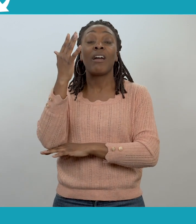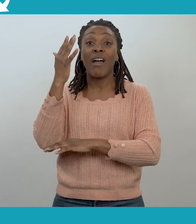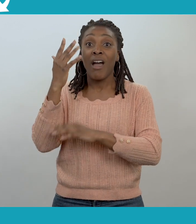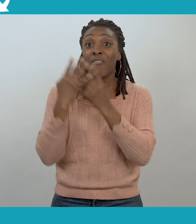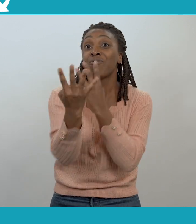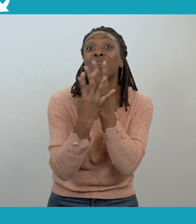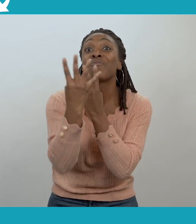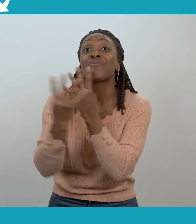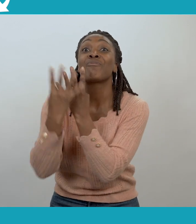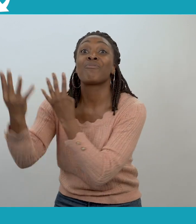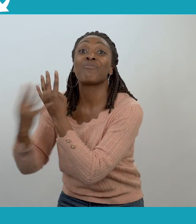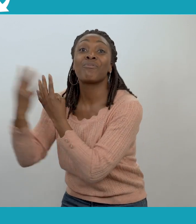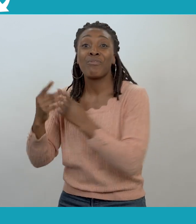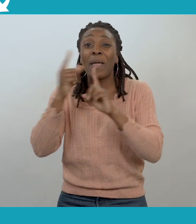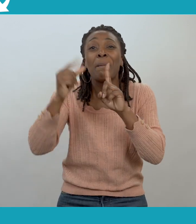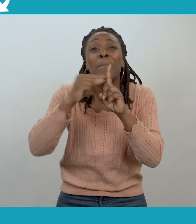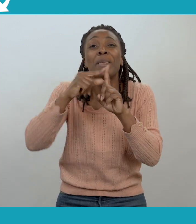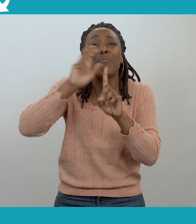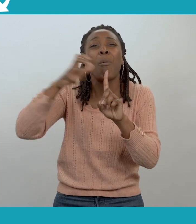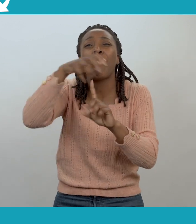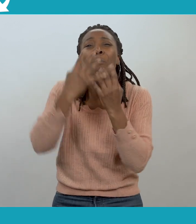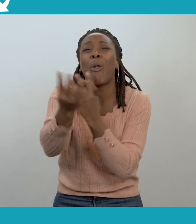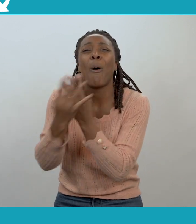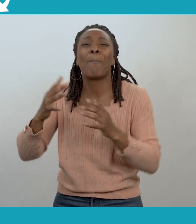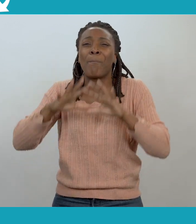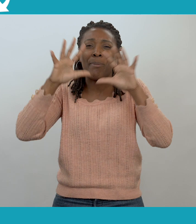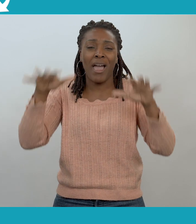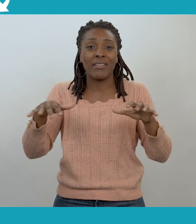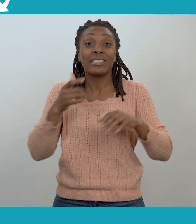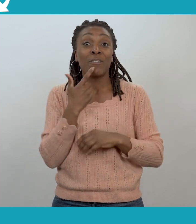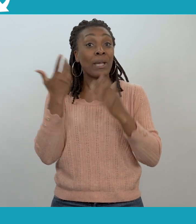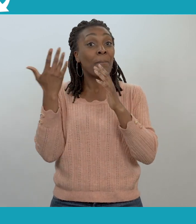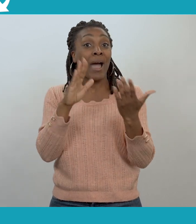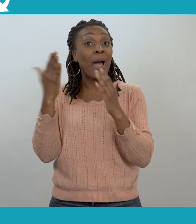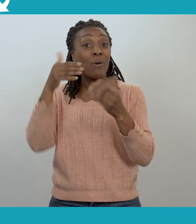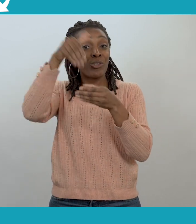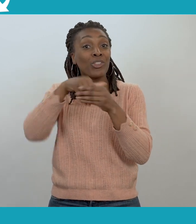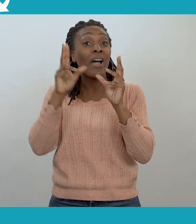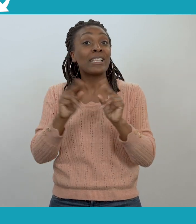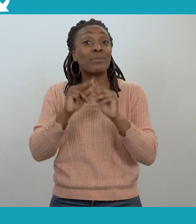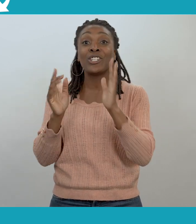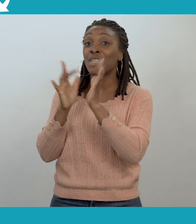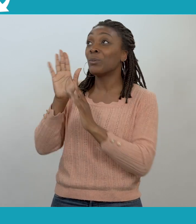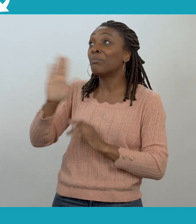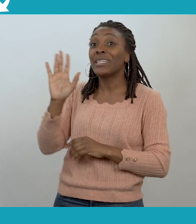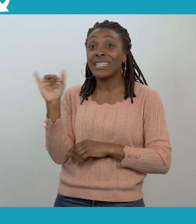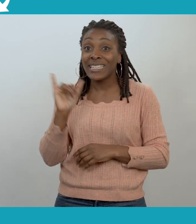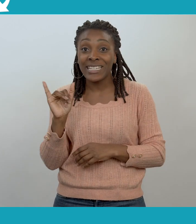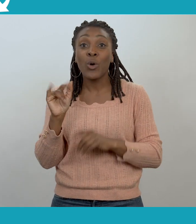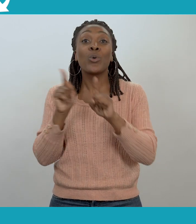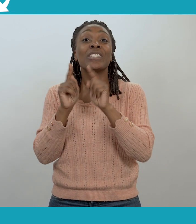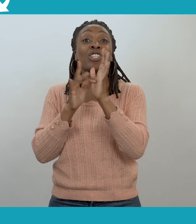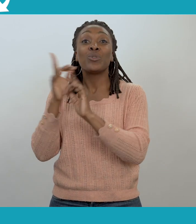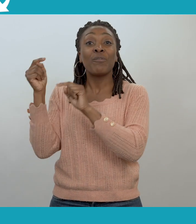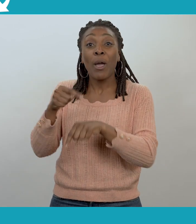épi avec de nombreux grains. Donc ces paraboles expliquent qui était Jésus et ce qu'il était venu faire.